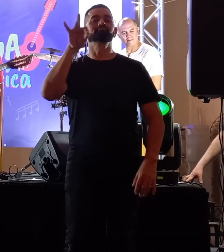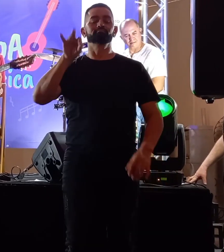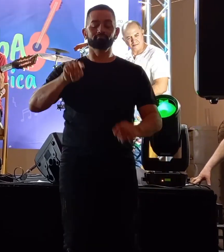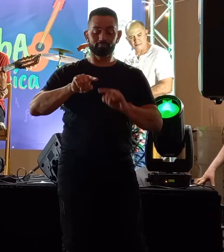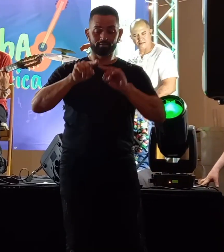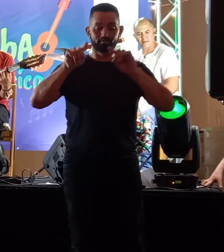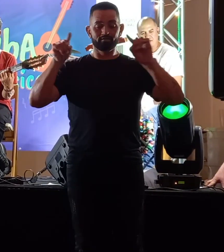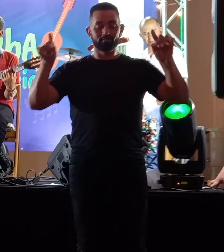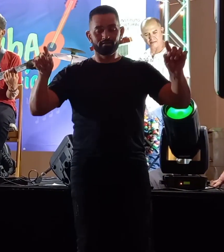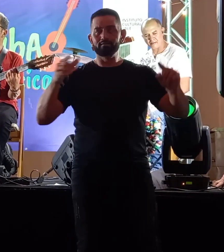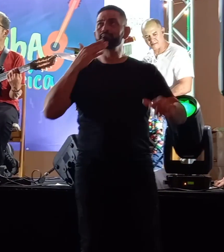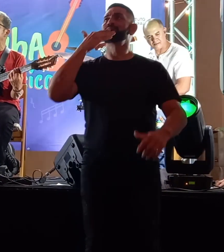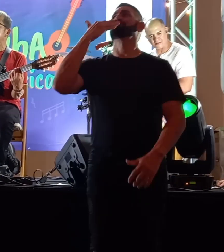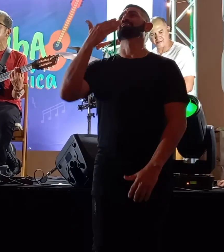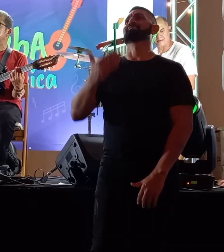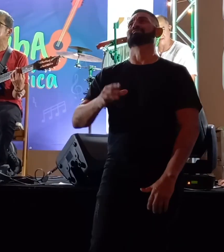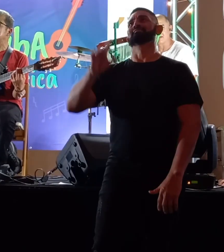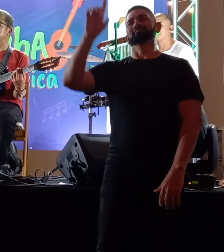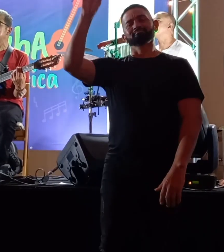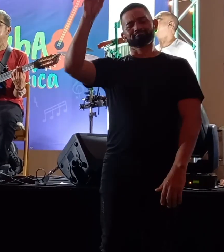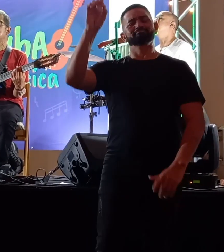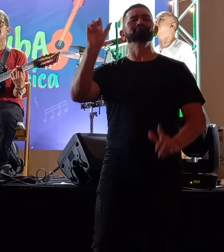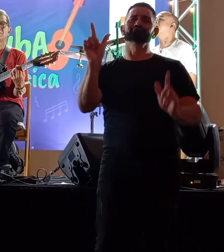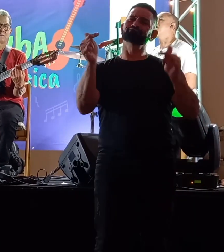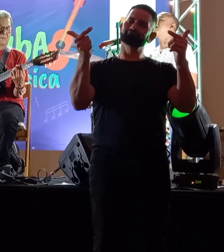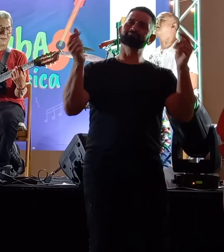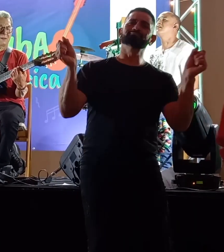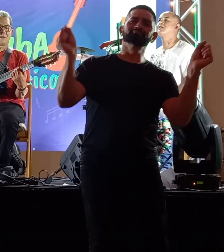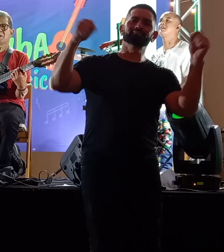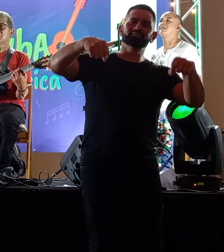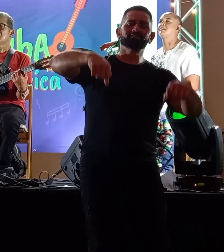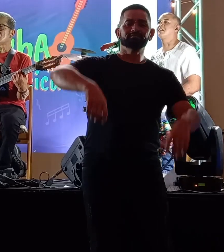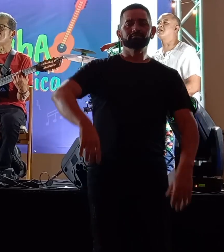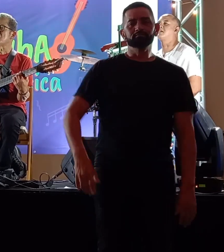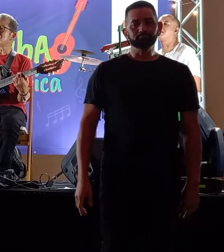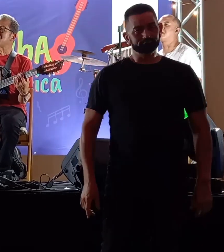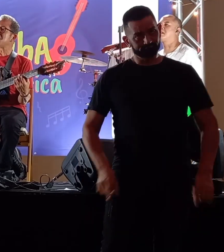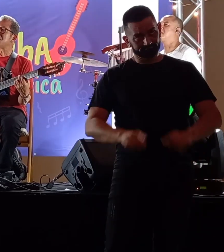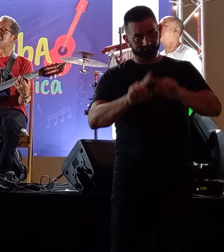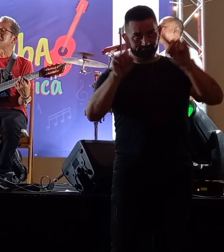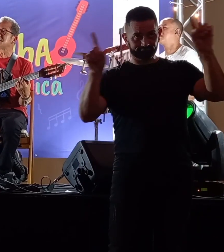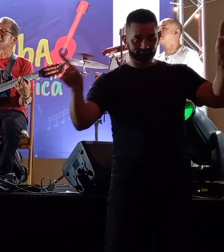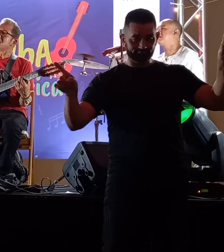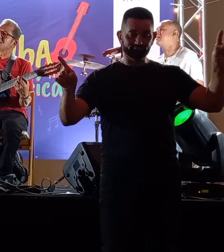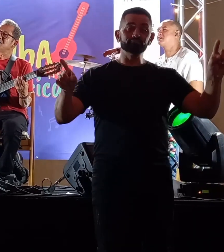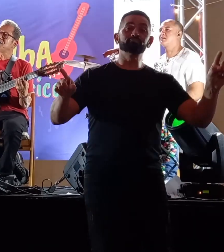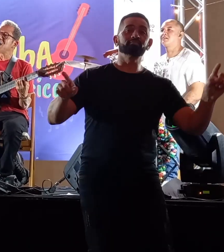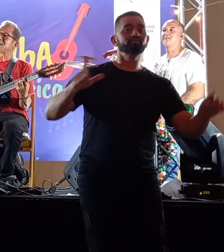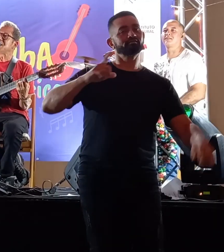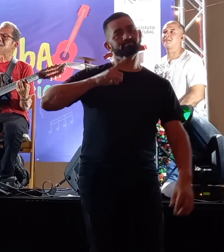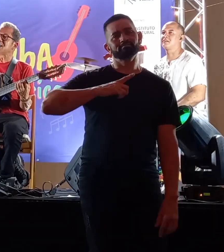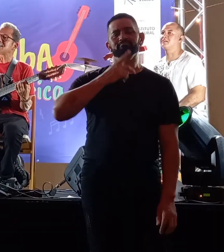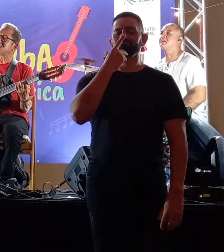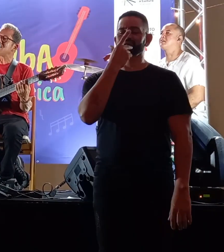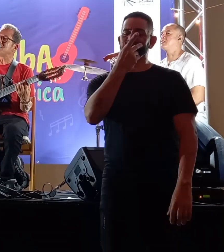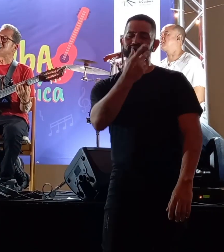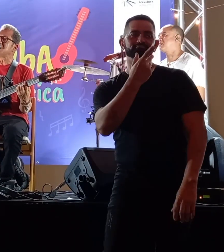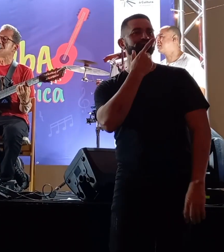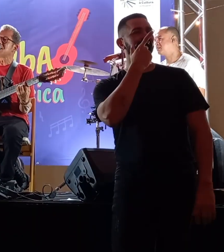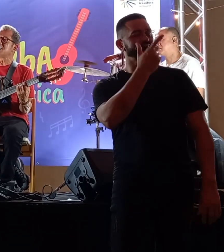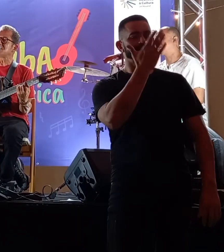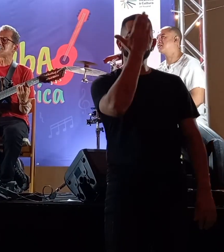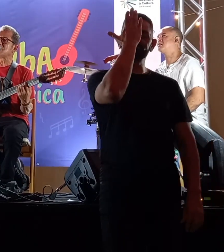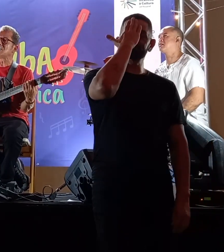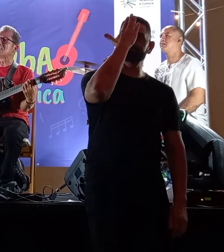Deus a Deus, não que seja assim. Quanto mais te faria